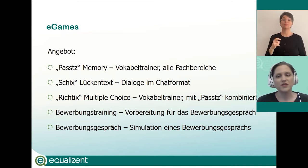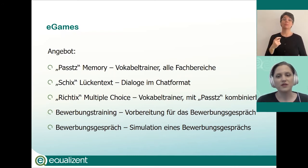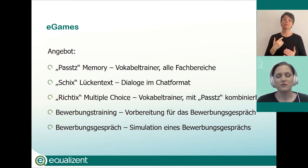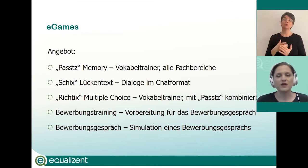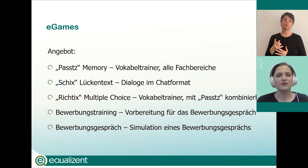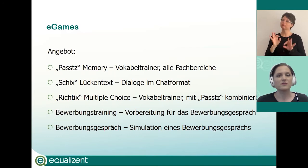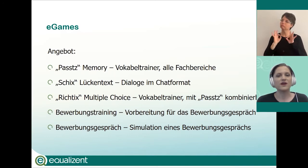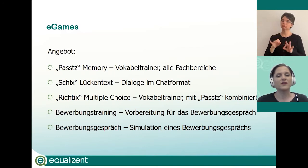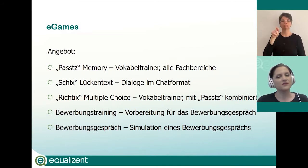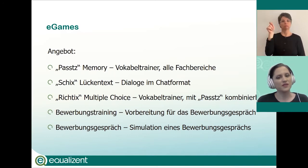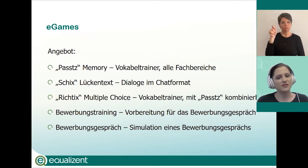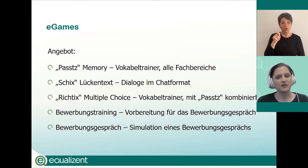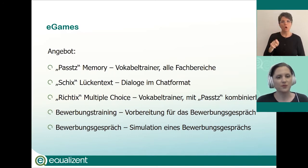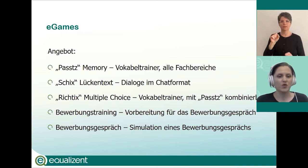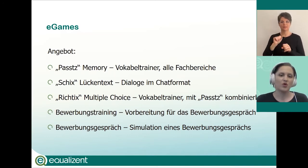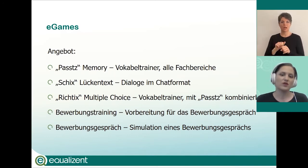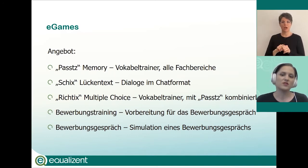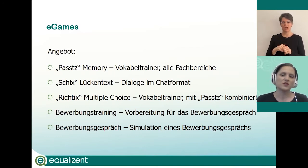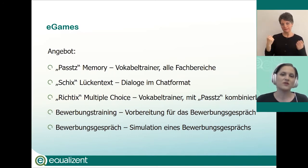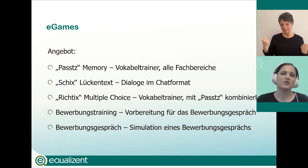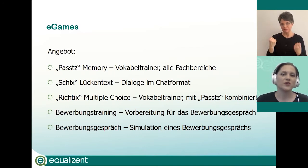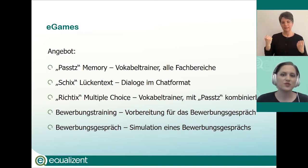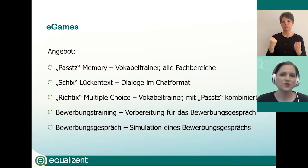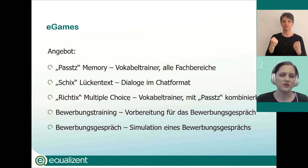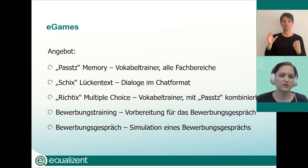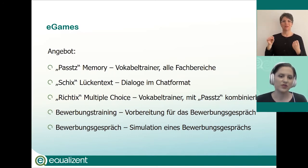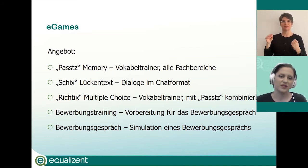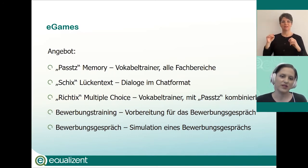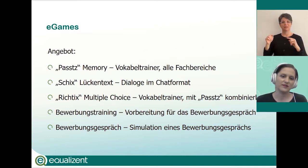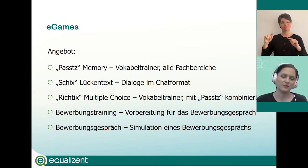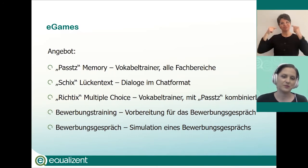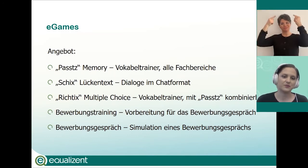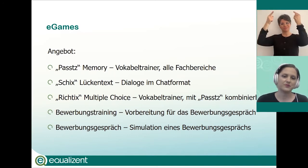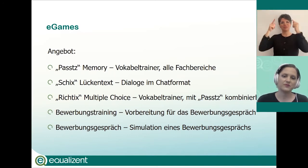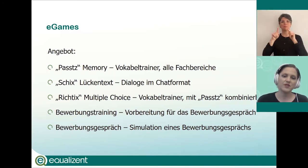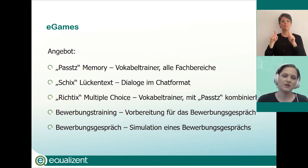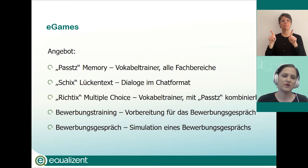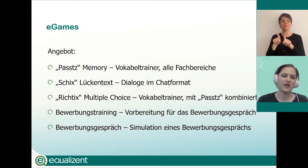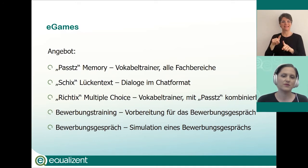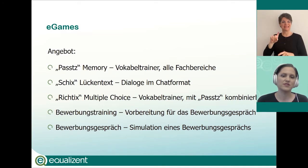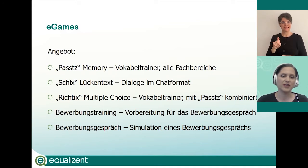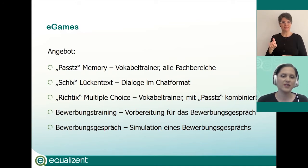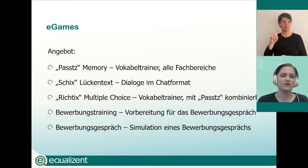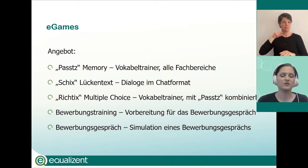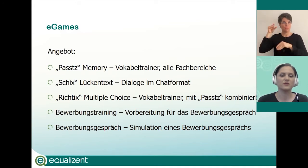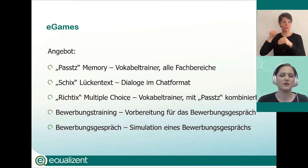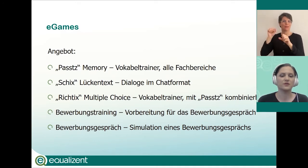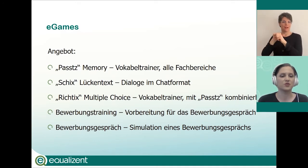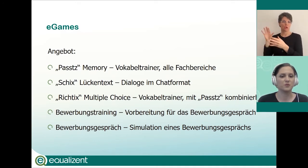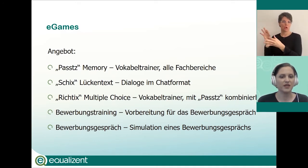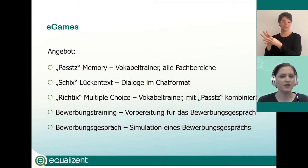Casts kombinieren. Man kann das nochmal anders festigen und es ist nochmal ein neuer Zugang zu den Inhalten. Bewerbungstraining